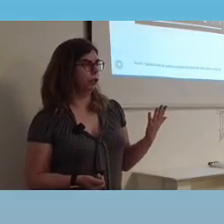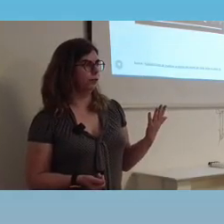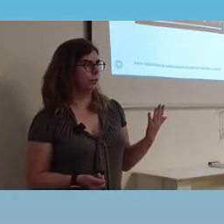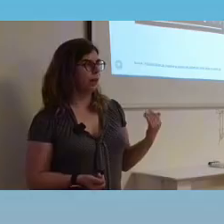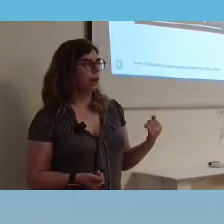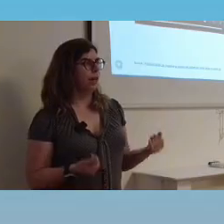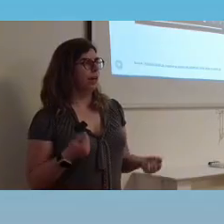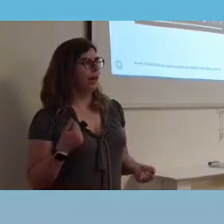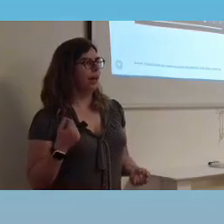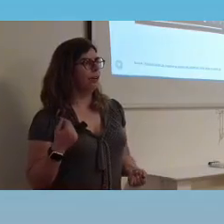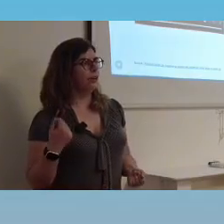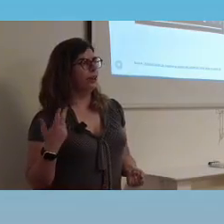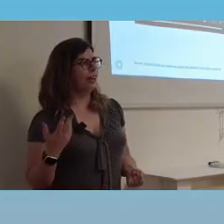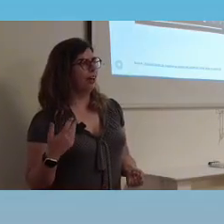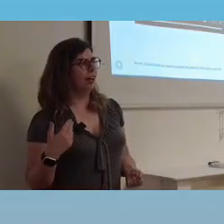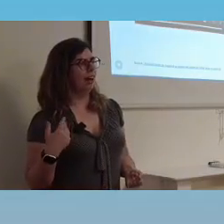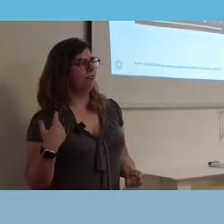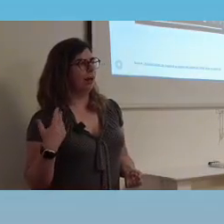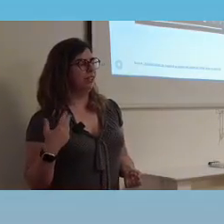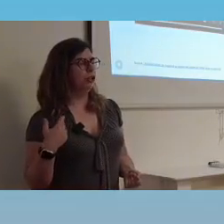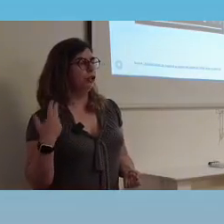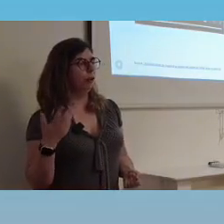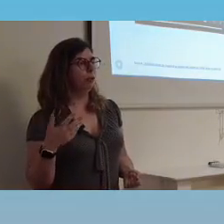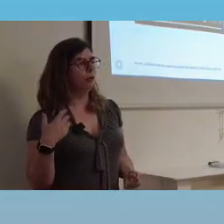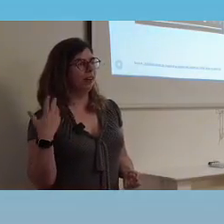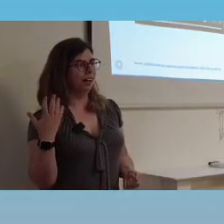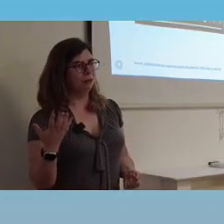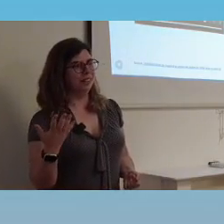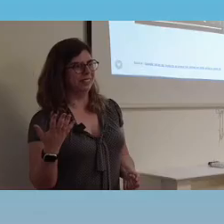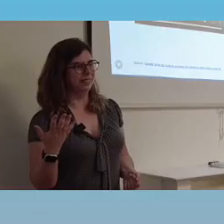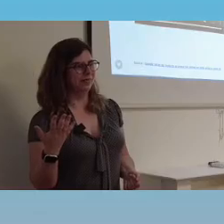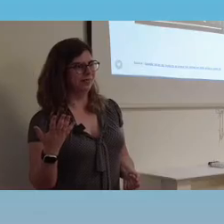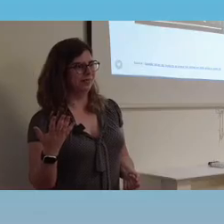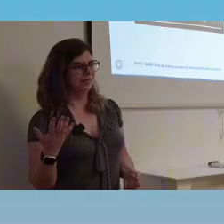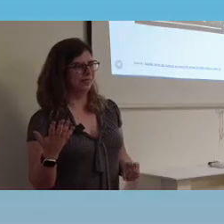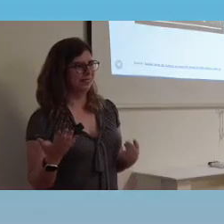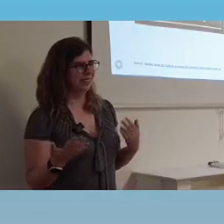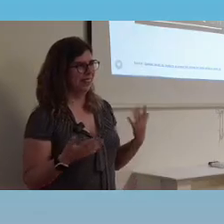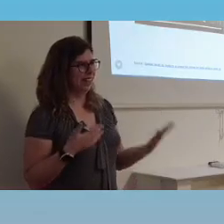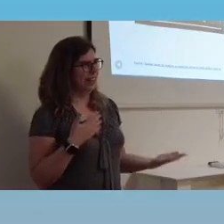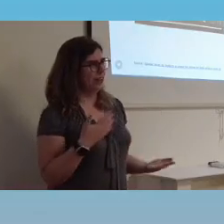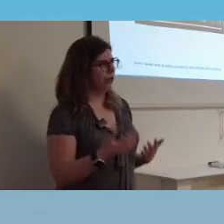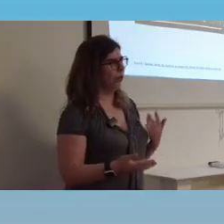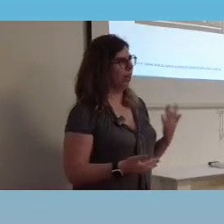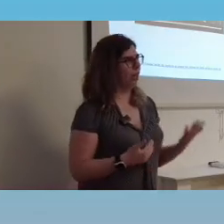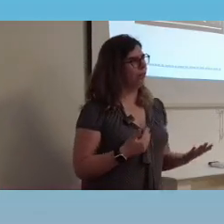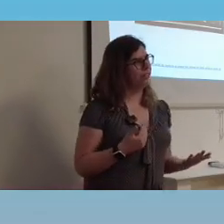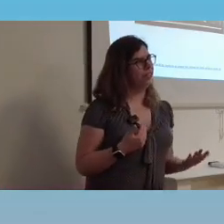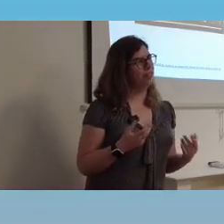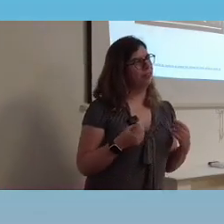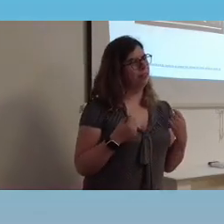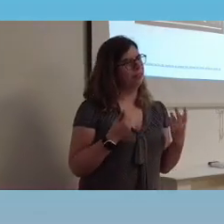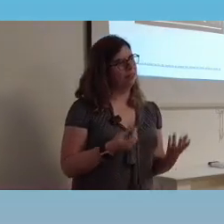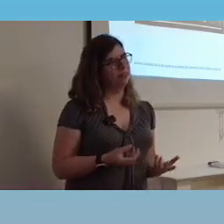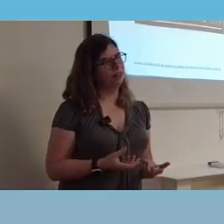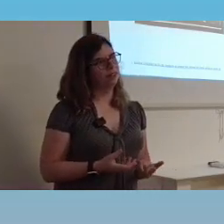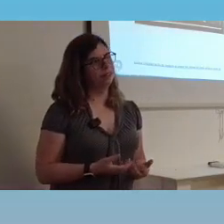de gauche, alors que l'IA avait l'habitude de comprendre à droite. Donc, il y a